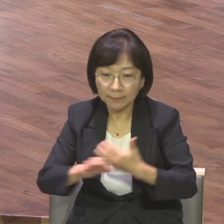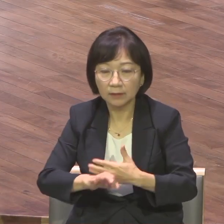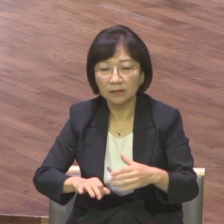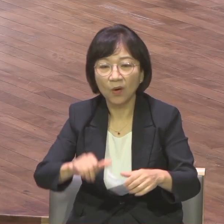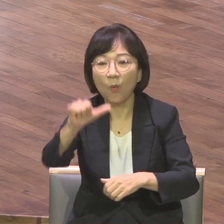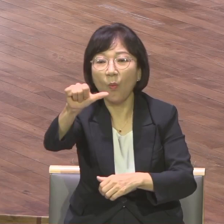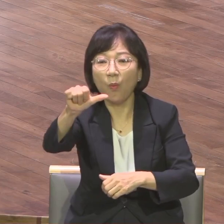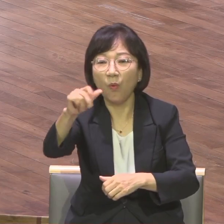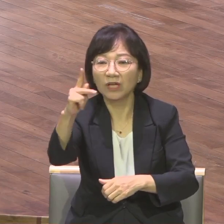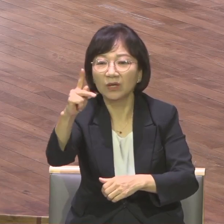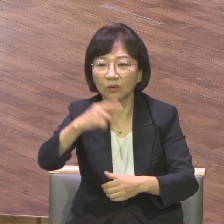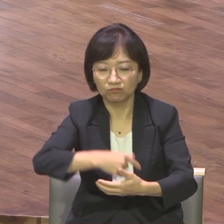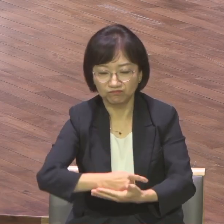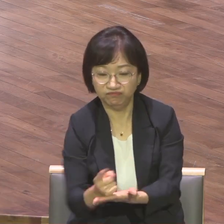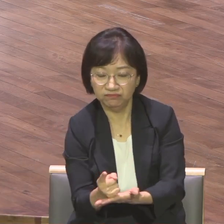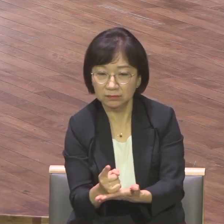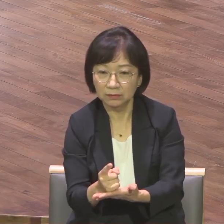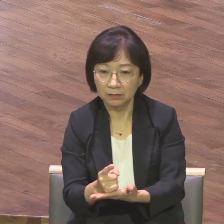돼.